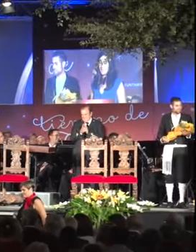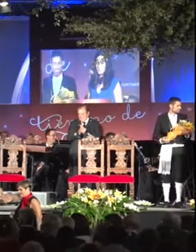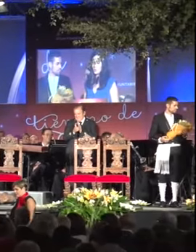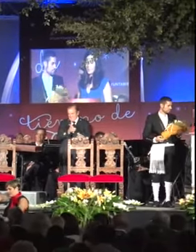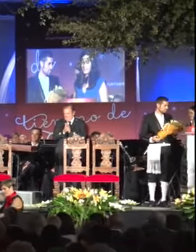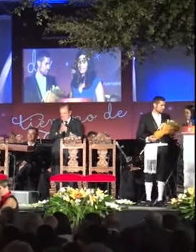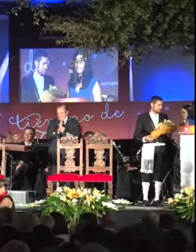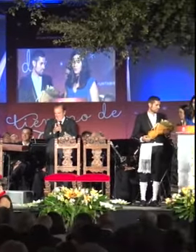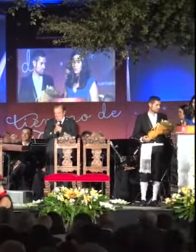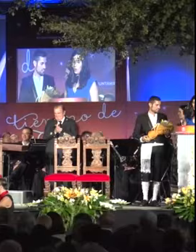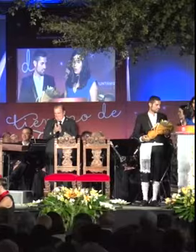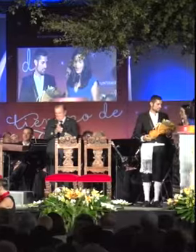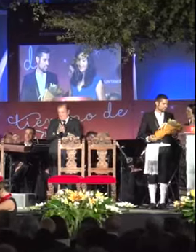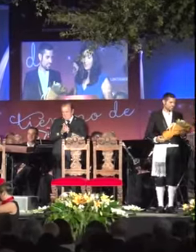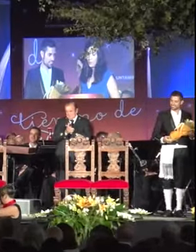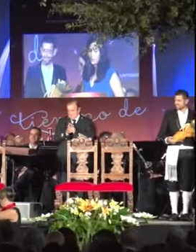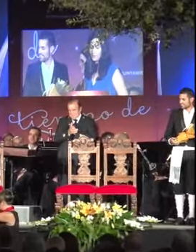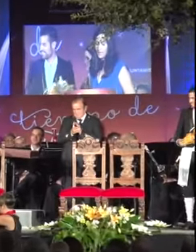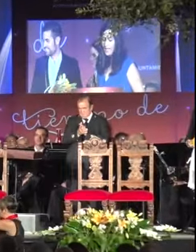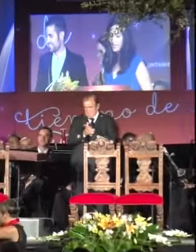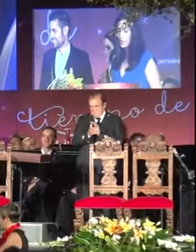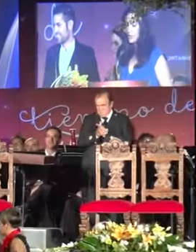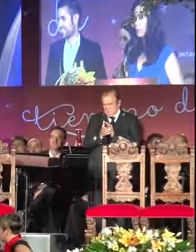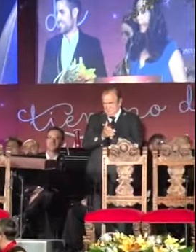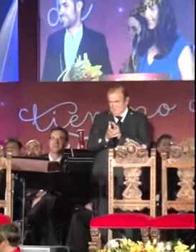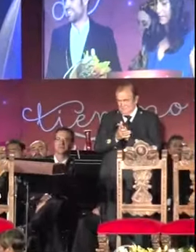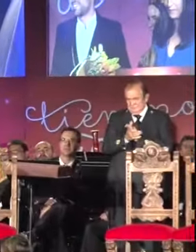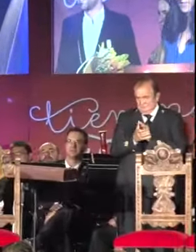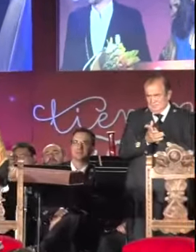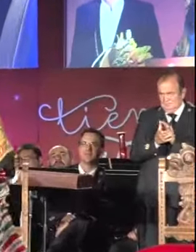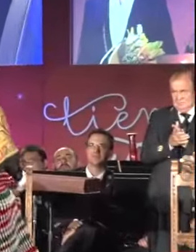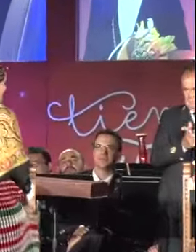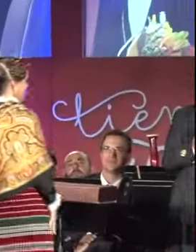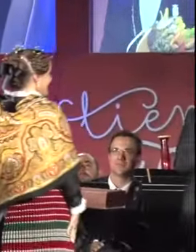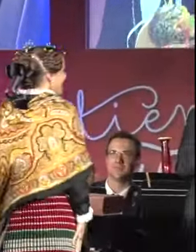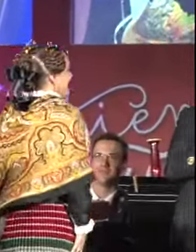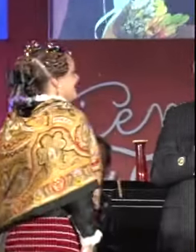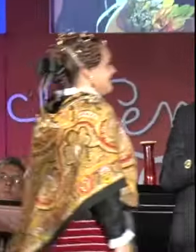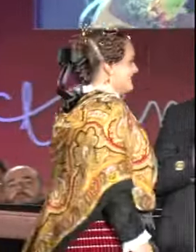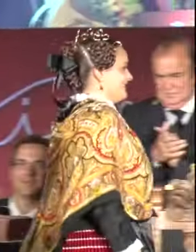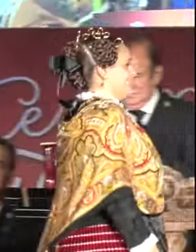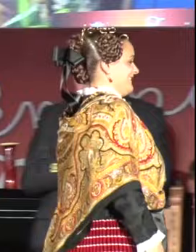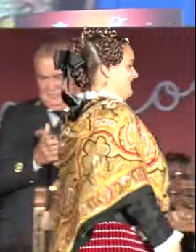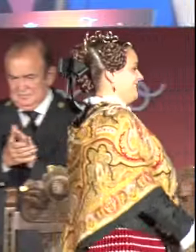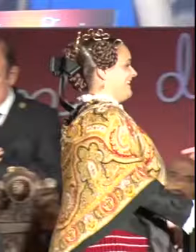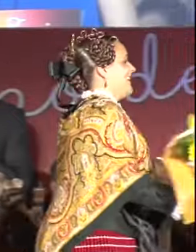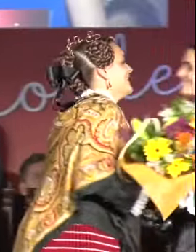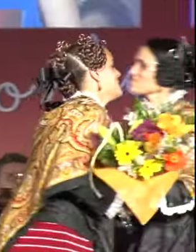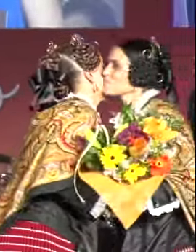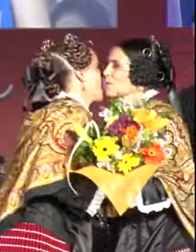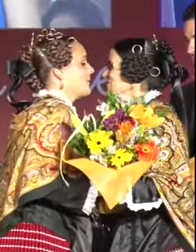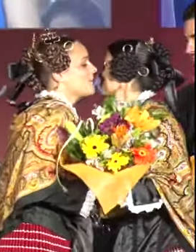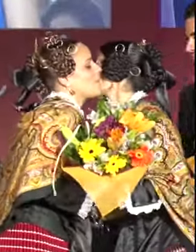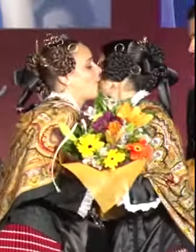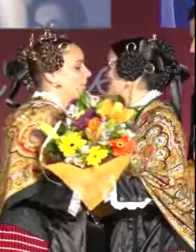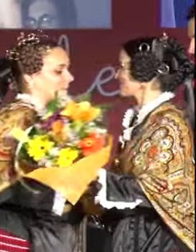María y Jesús se presentaron como pareja a la convocatoria y ellos son pareja también, son novios. María tiene 25 años. Es actriz